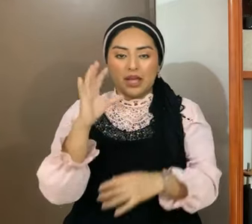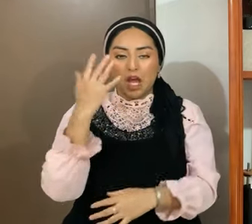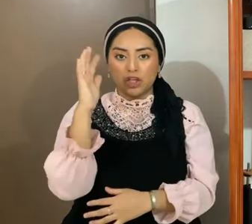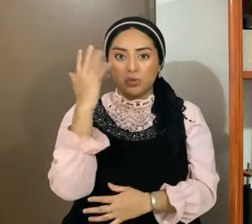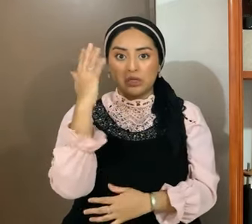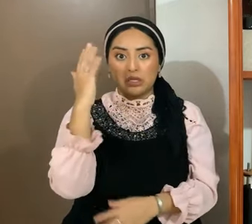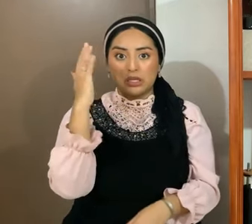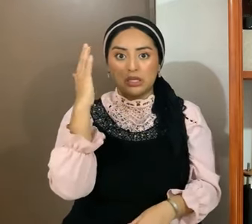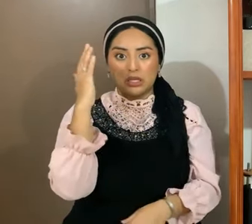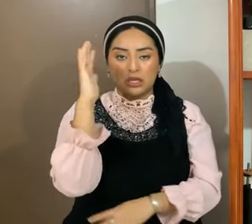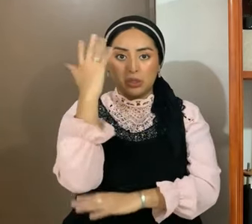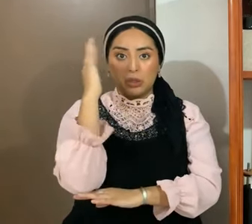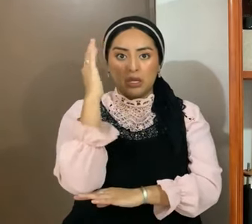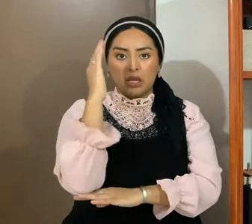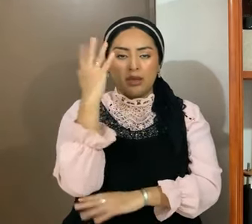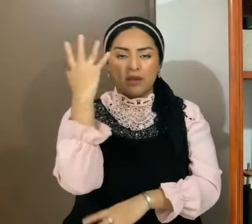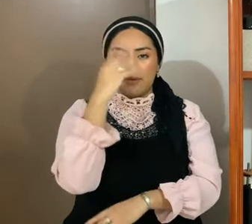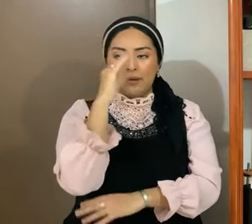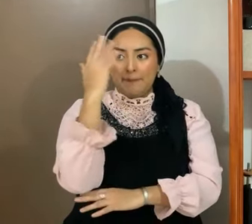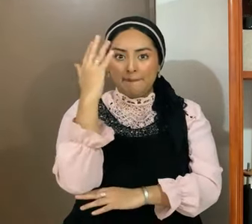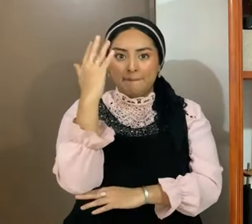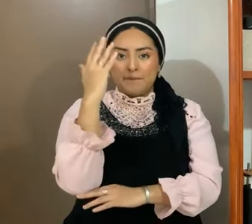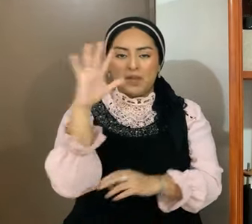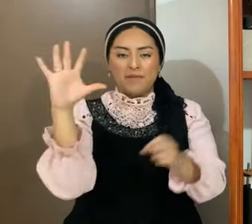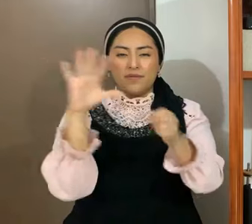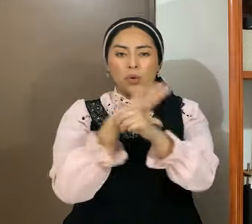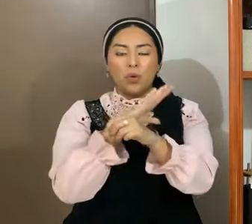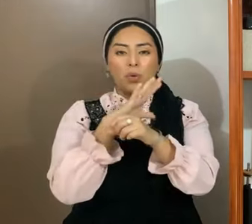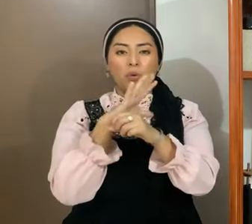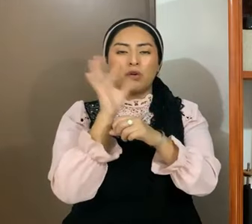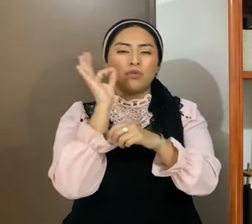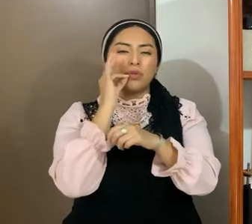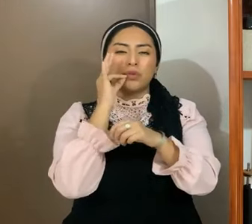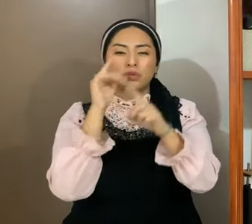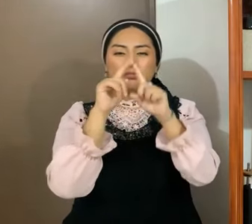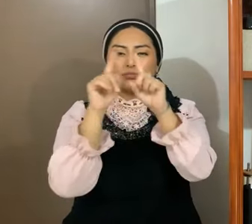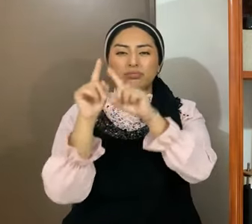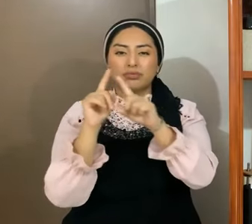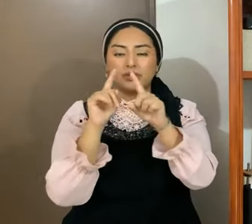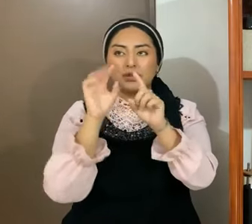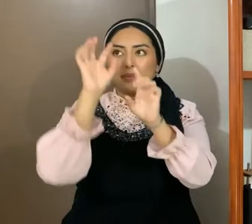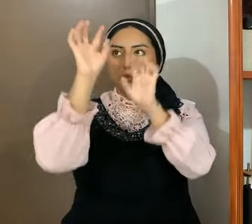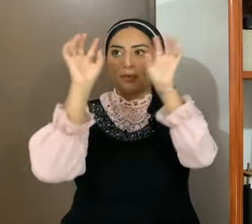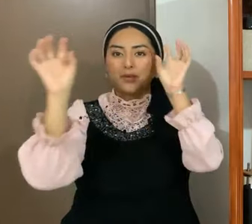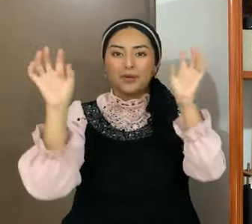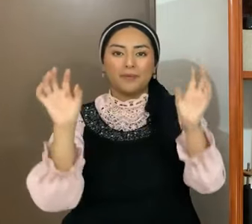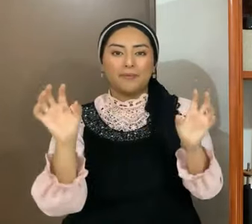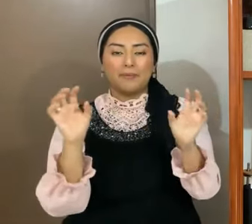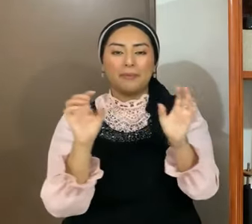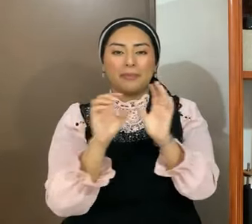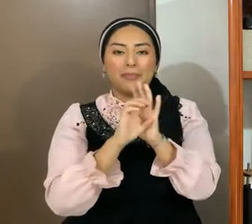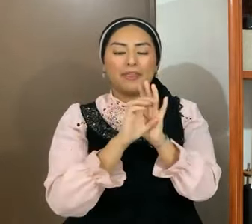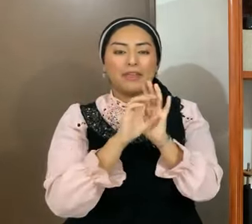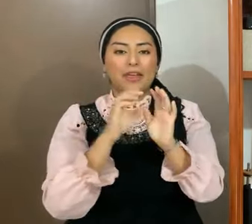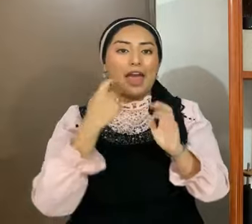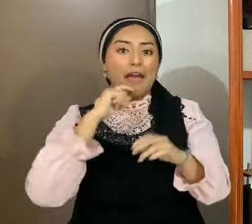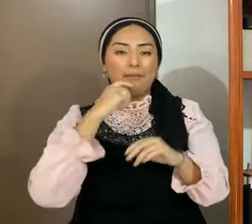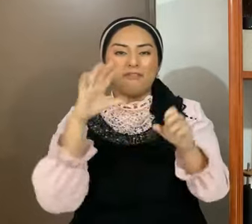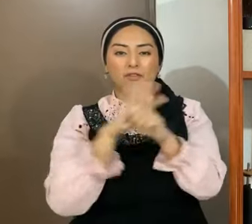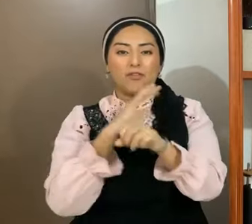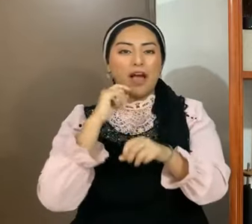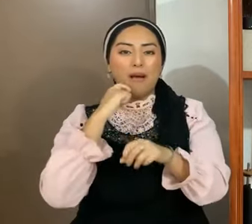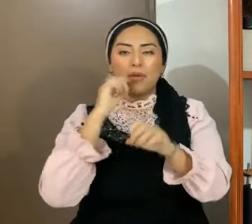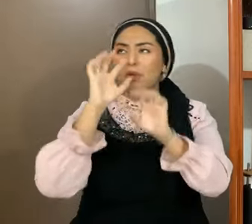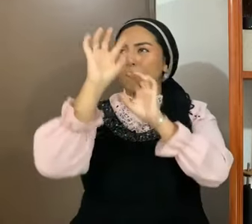árbol muy bonito, lleno de frutos, vamos a poner aquí de un manzano, que